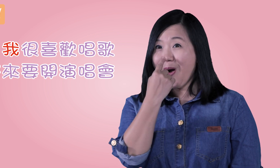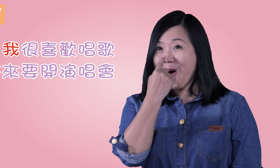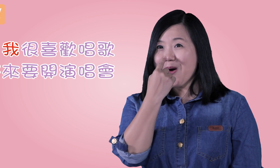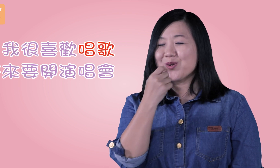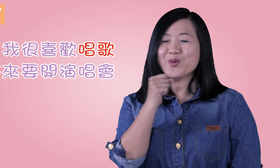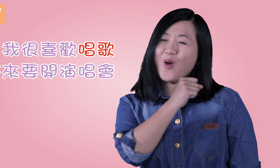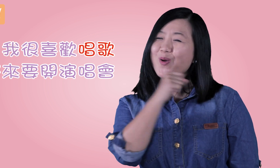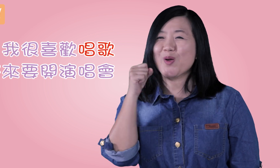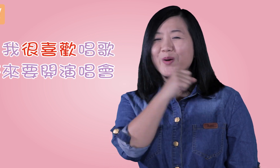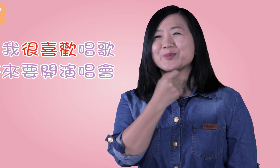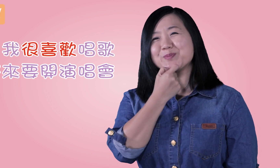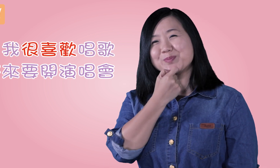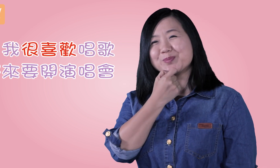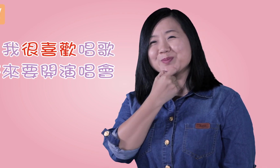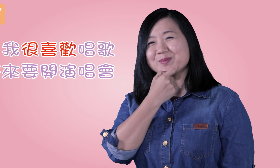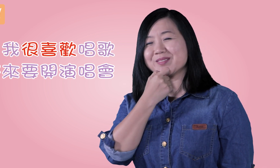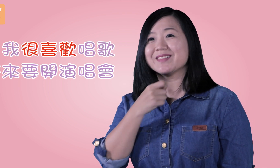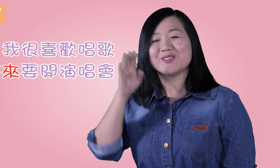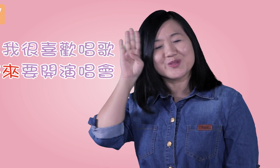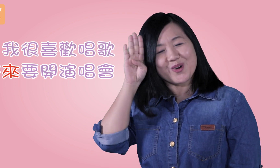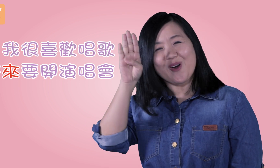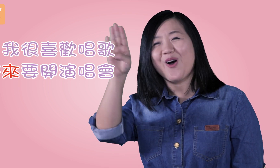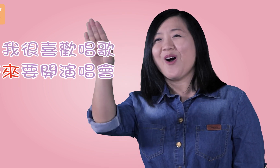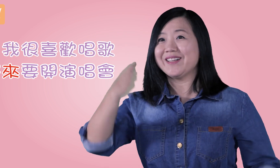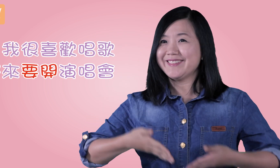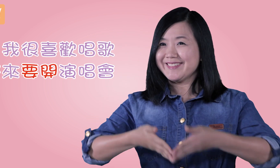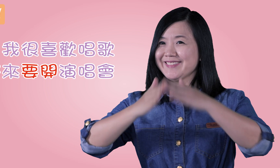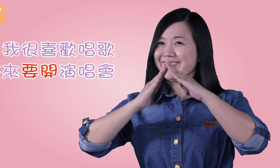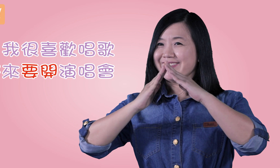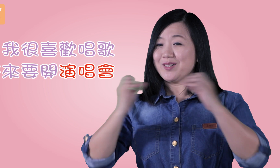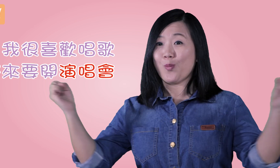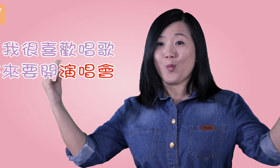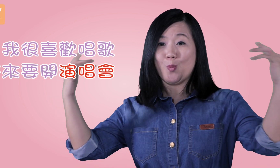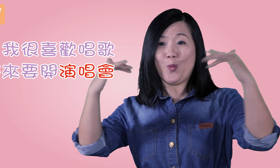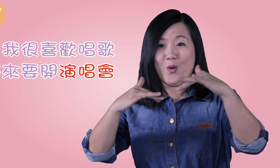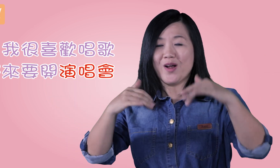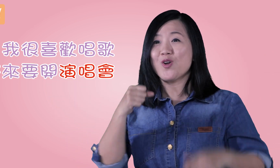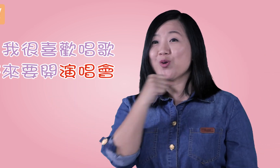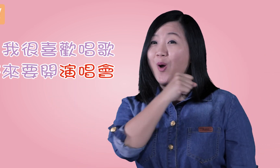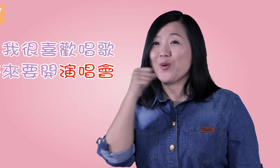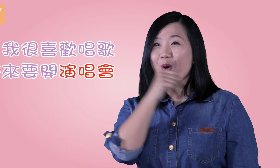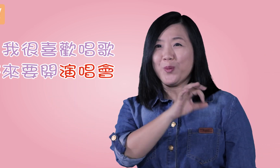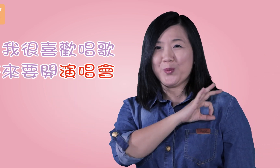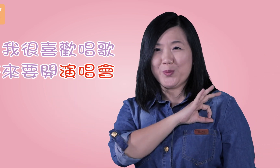我好喜欢唱歌的，将来要开演唱会。